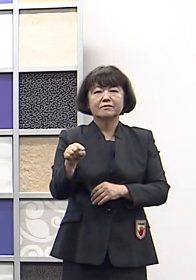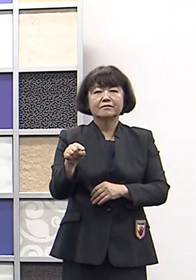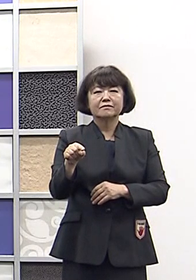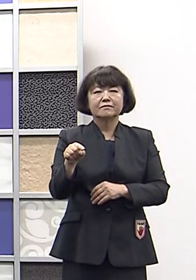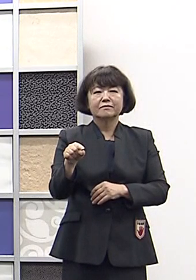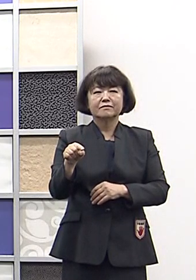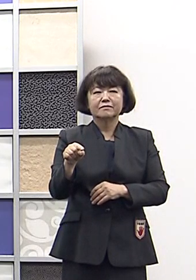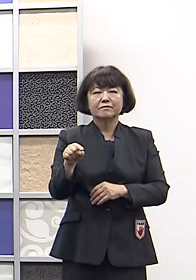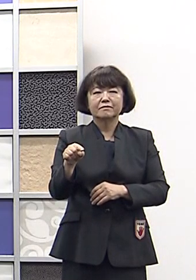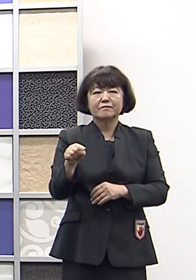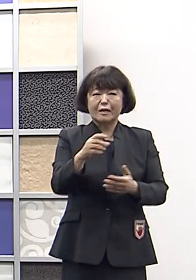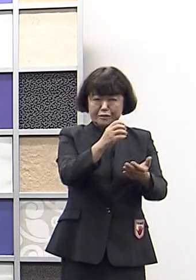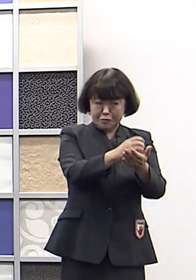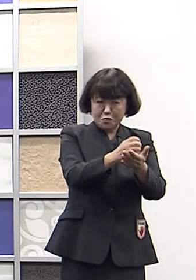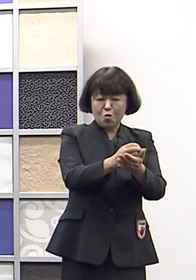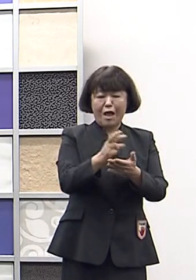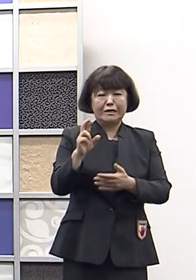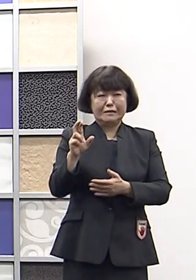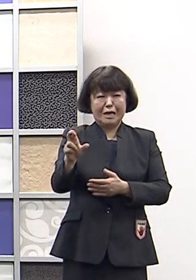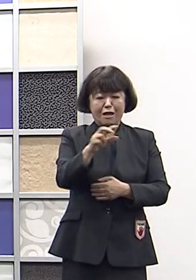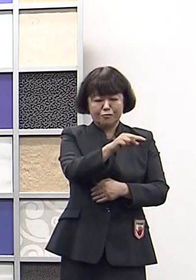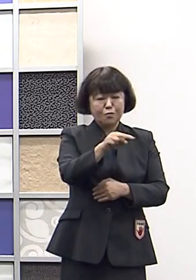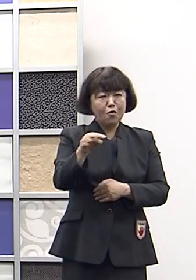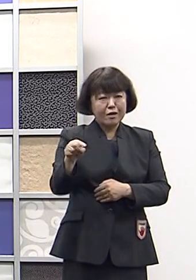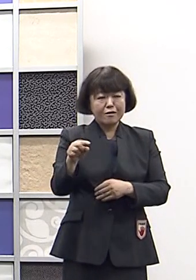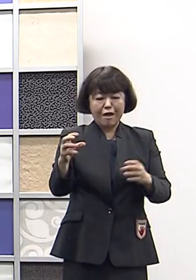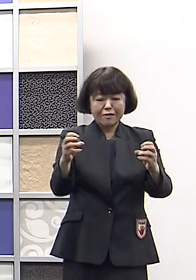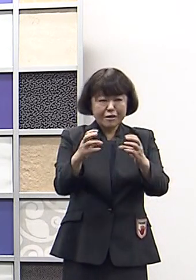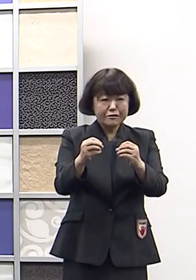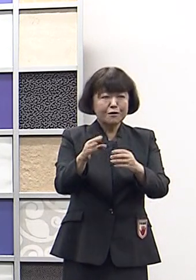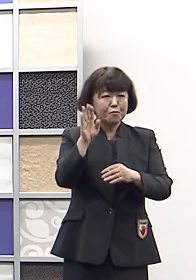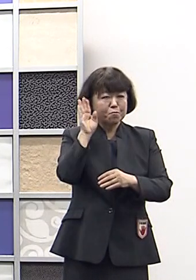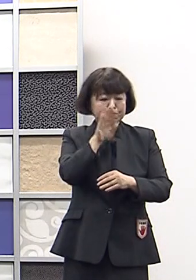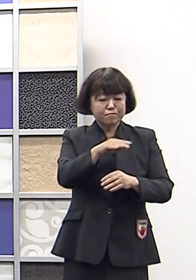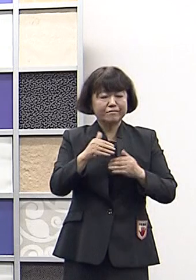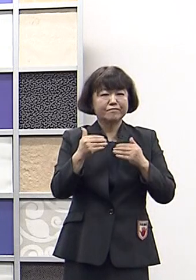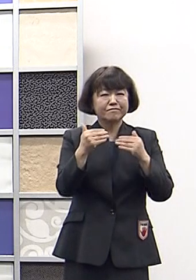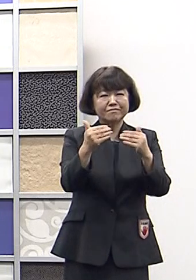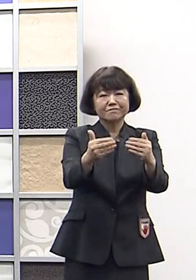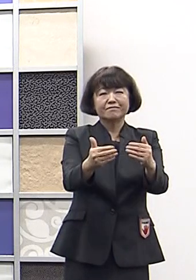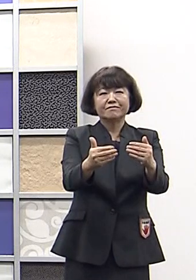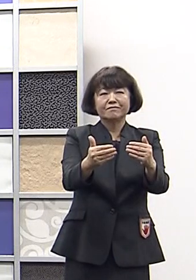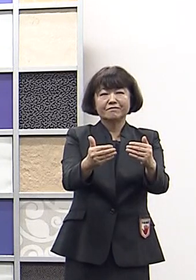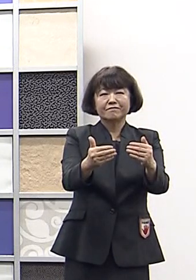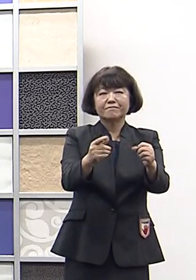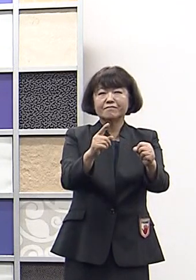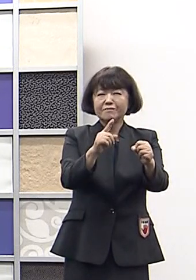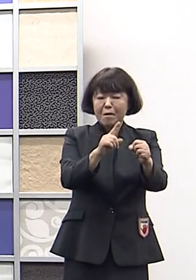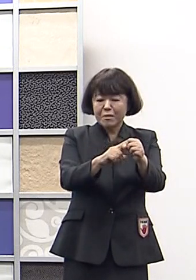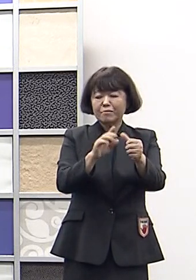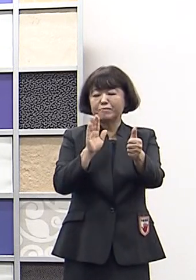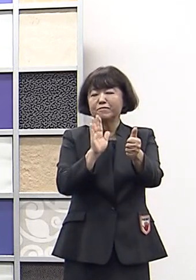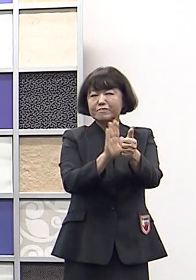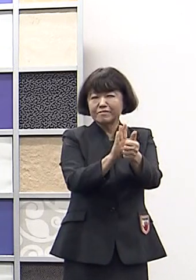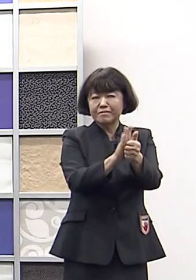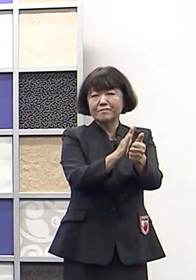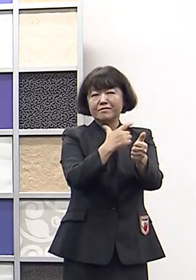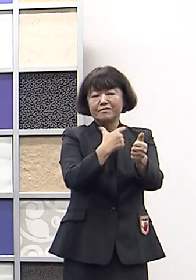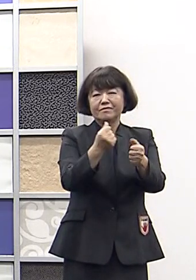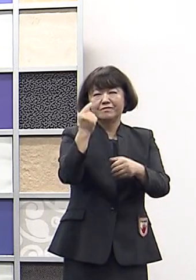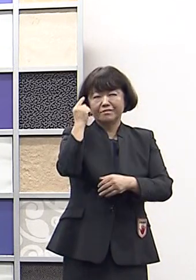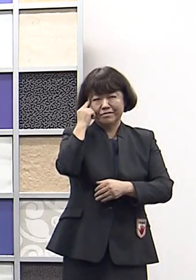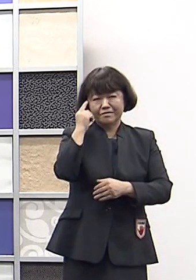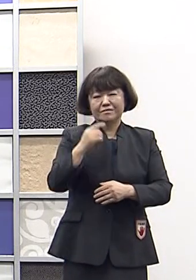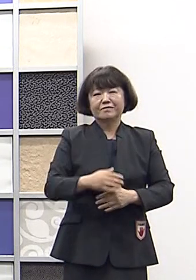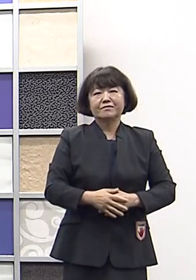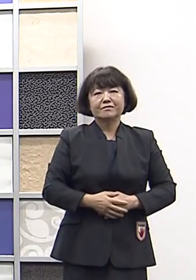JR と、静岡県の間の話し合いが進むような、形での貢献をしていきたいと考え